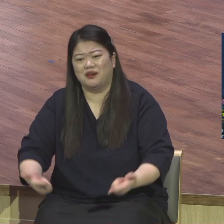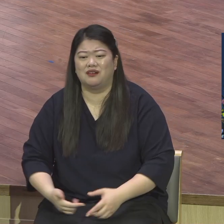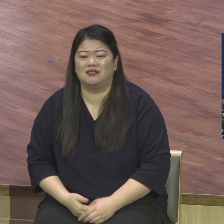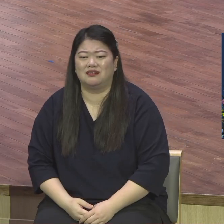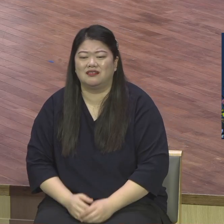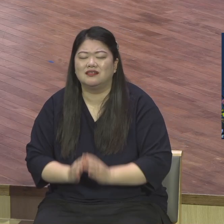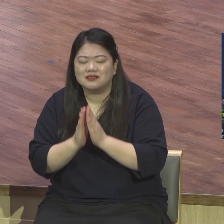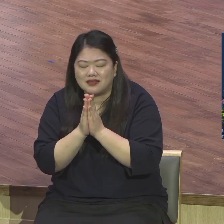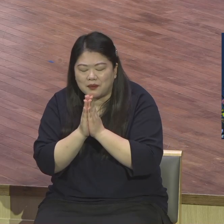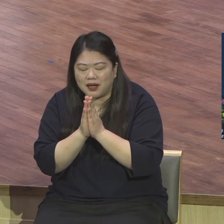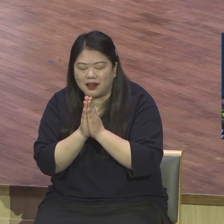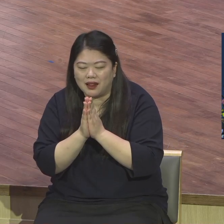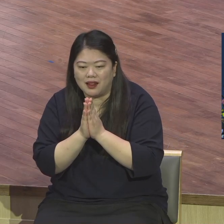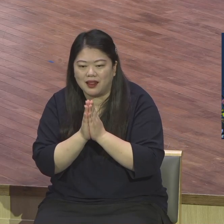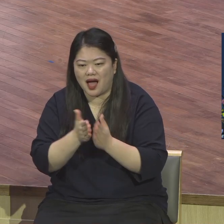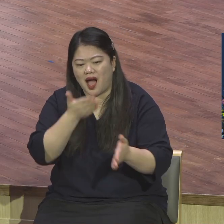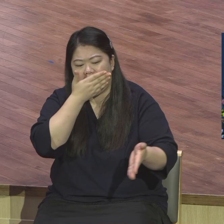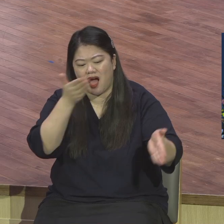망한다니까.